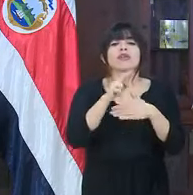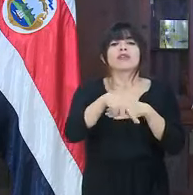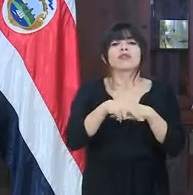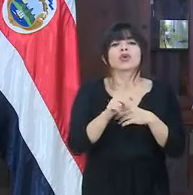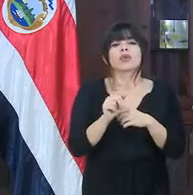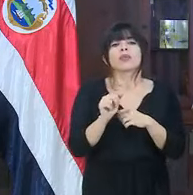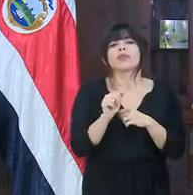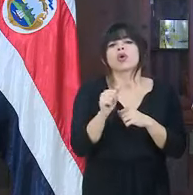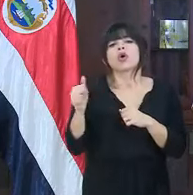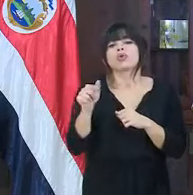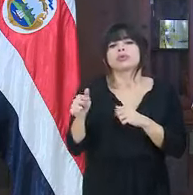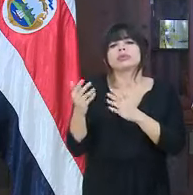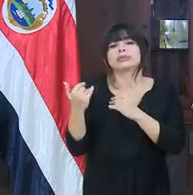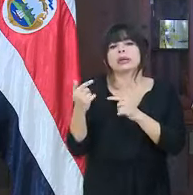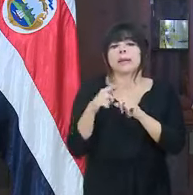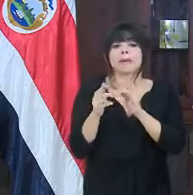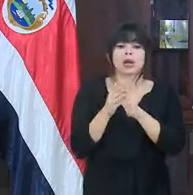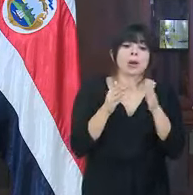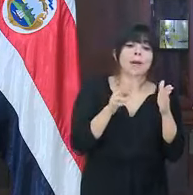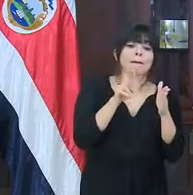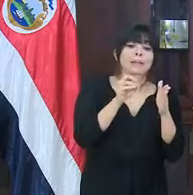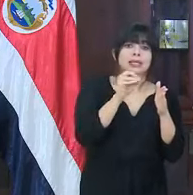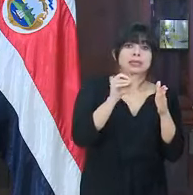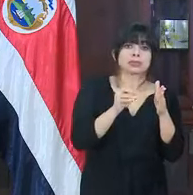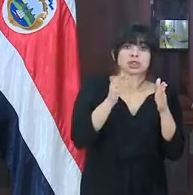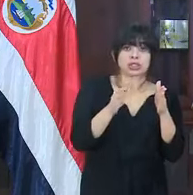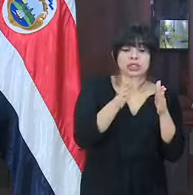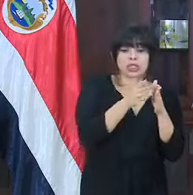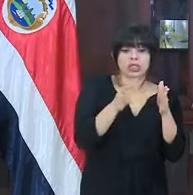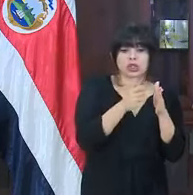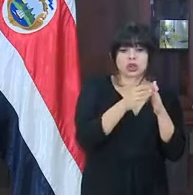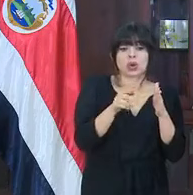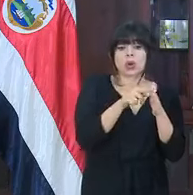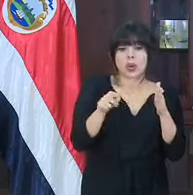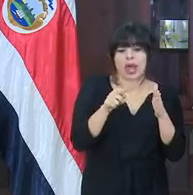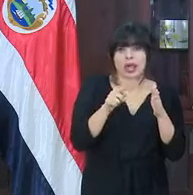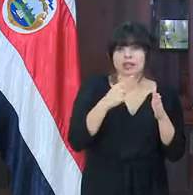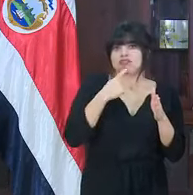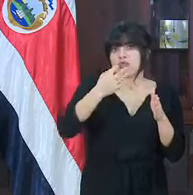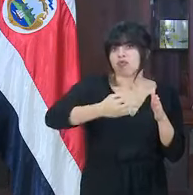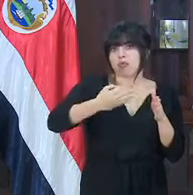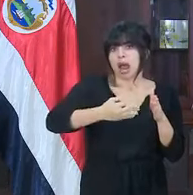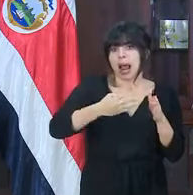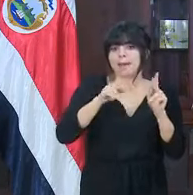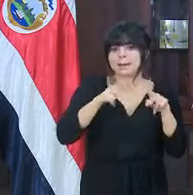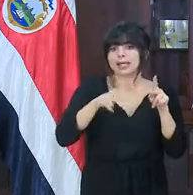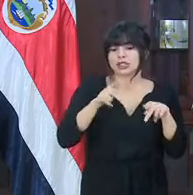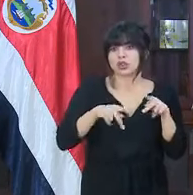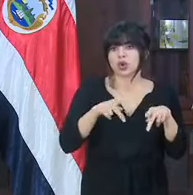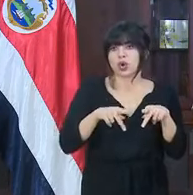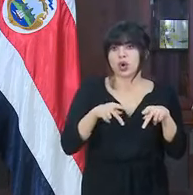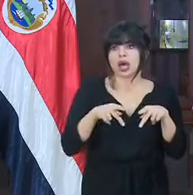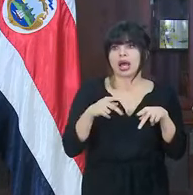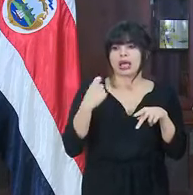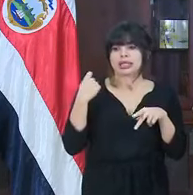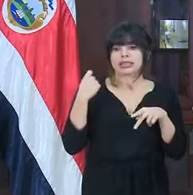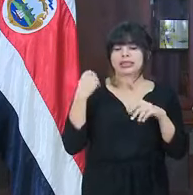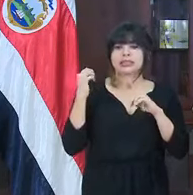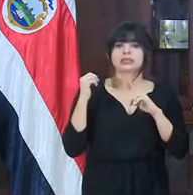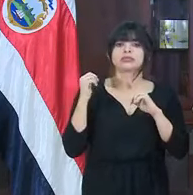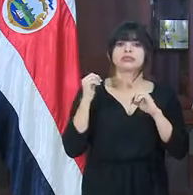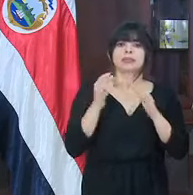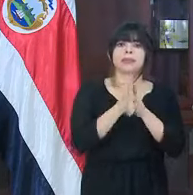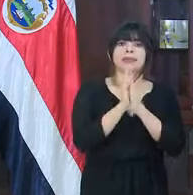tipo de expectativa. El restante 20% podríamos decir que es realmente la cantidad de personas que están